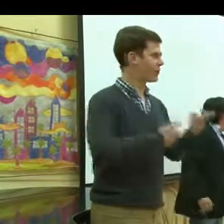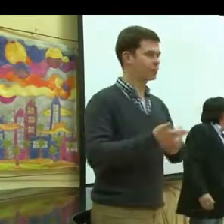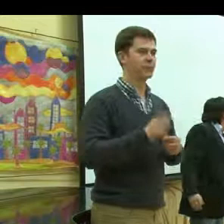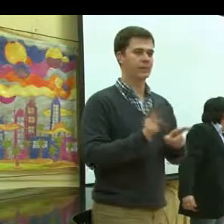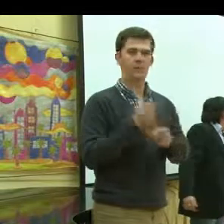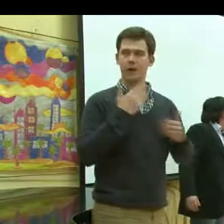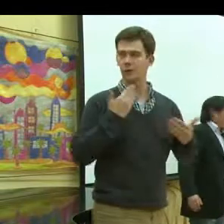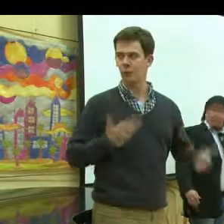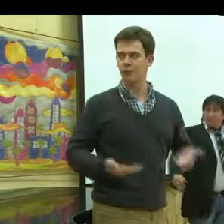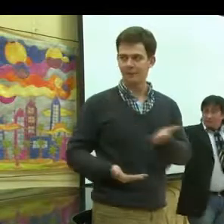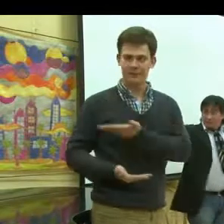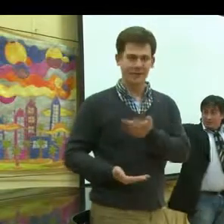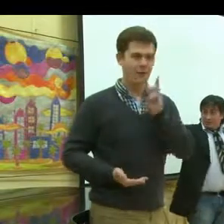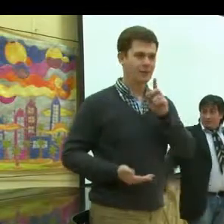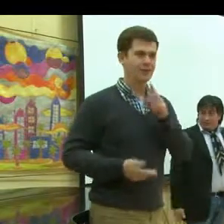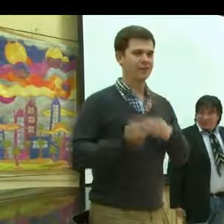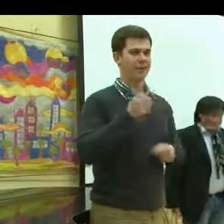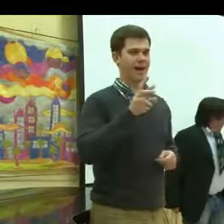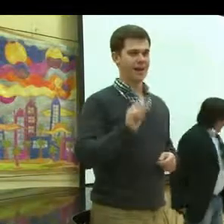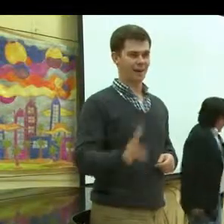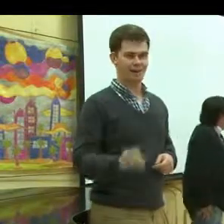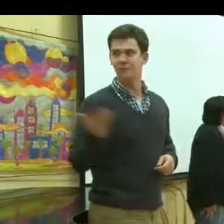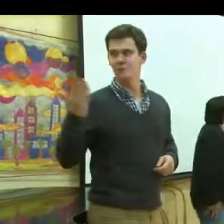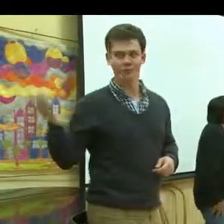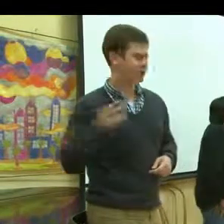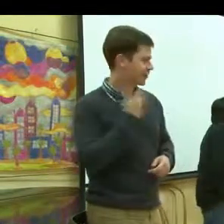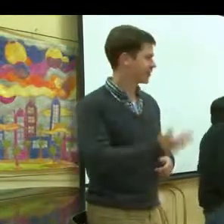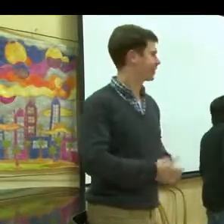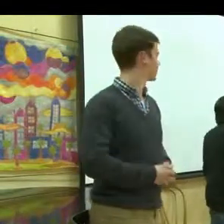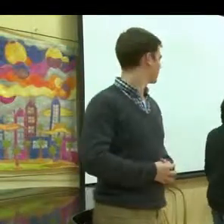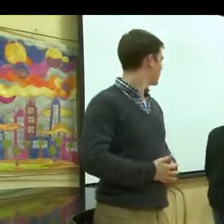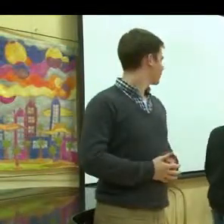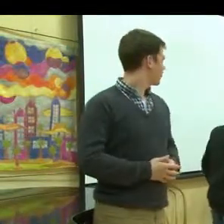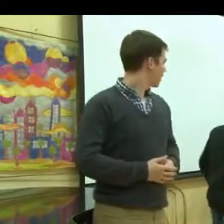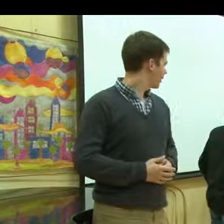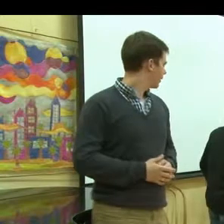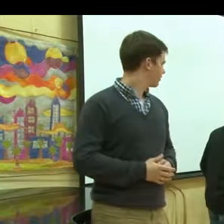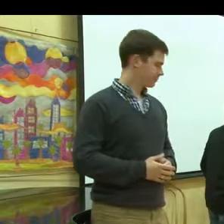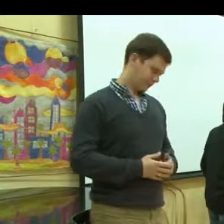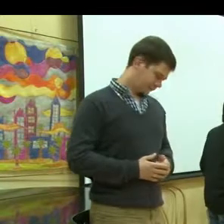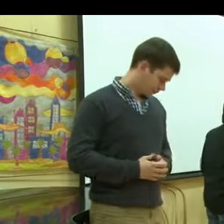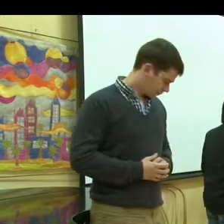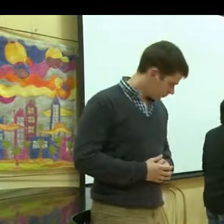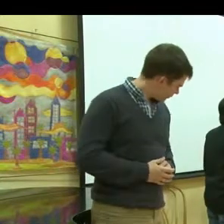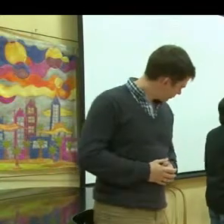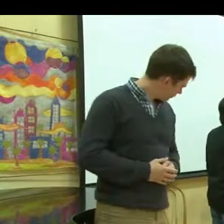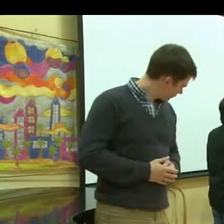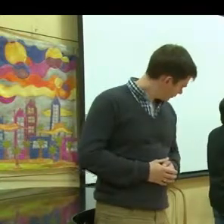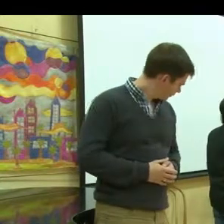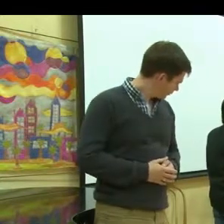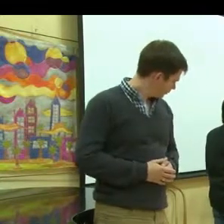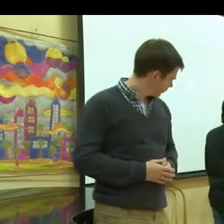być. Dziękujemy również Znakowi. I bueno,